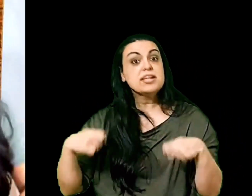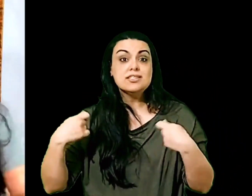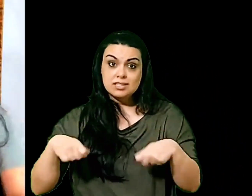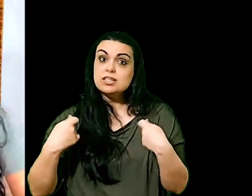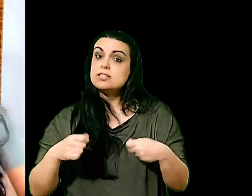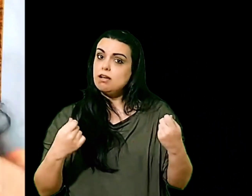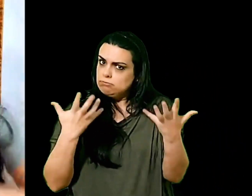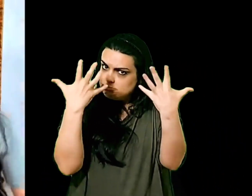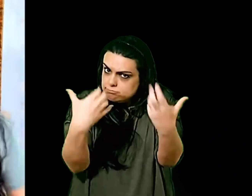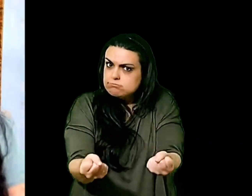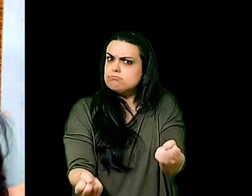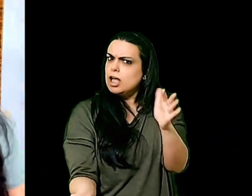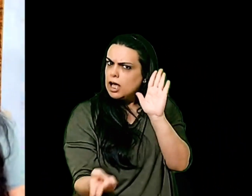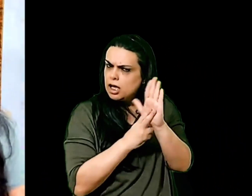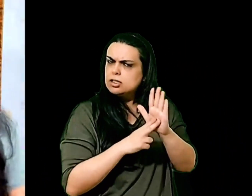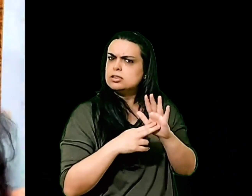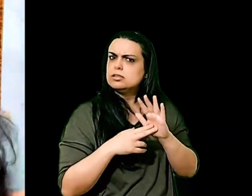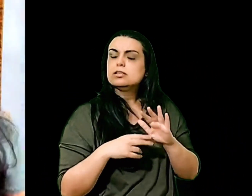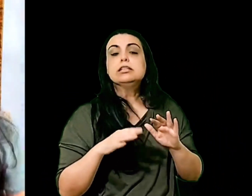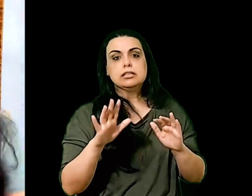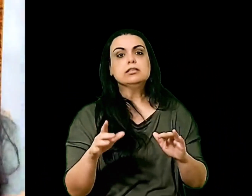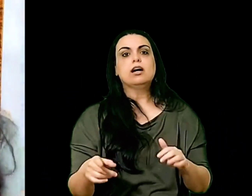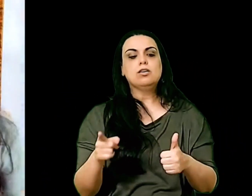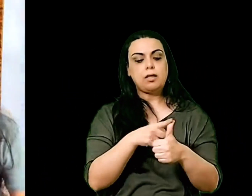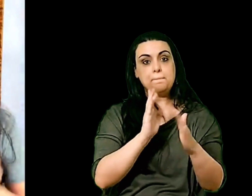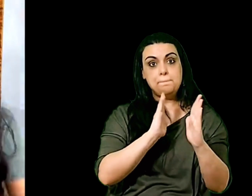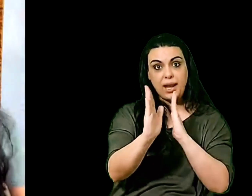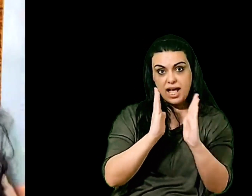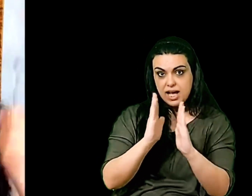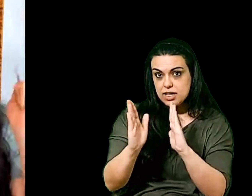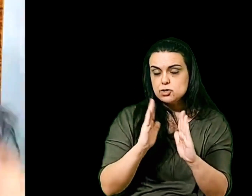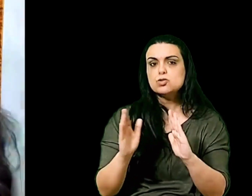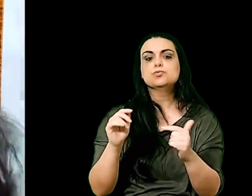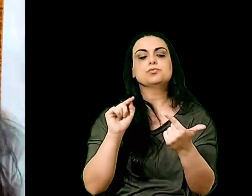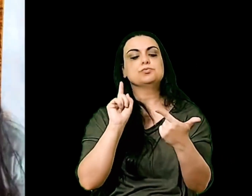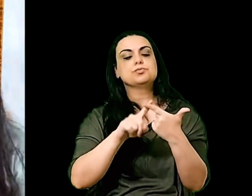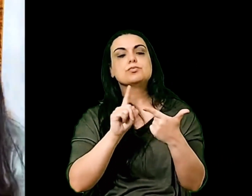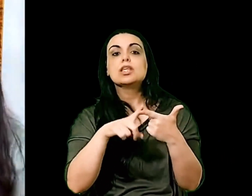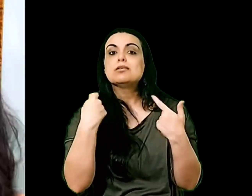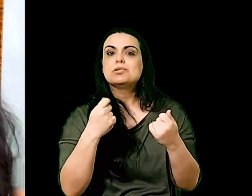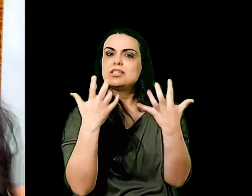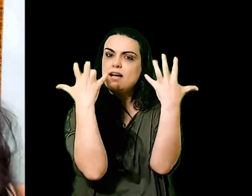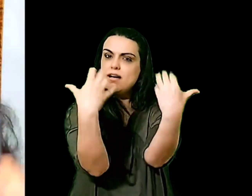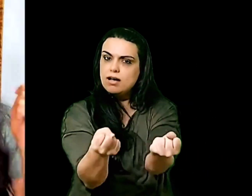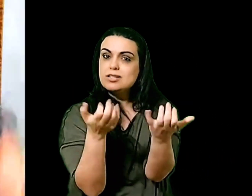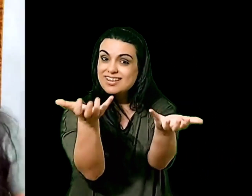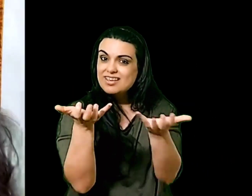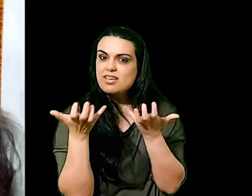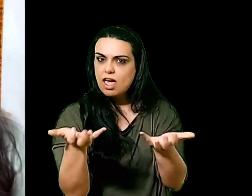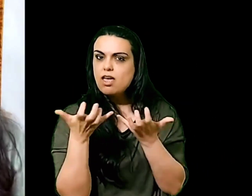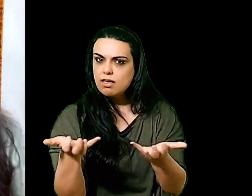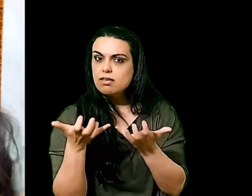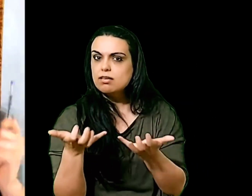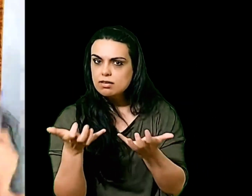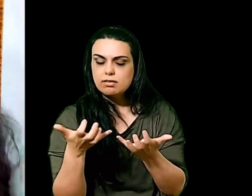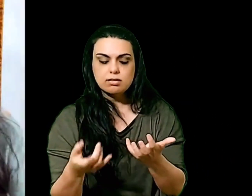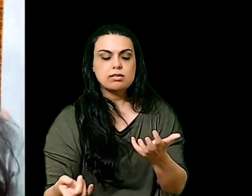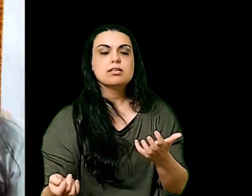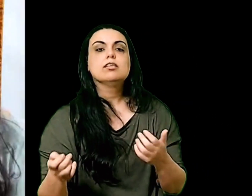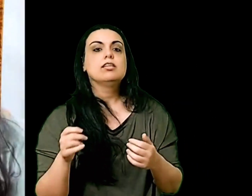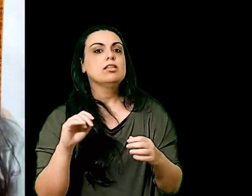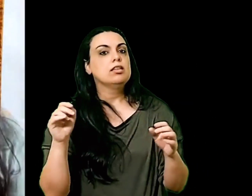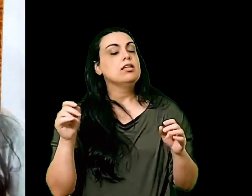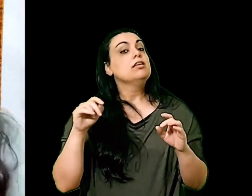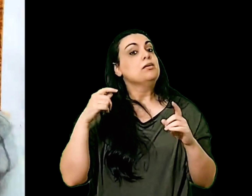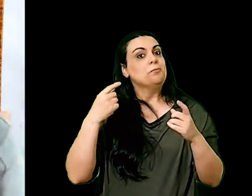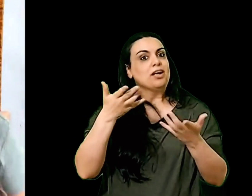Né? Então tem que ter disposição para colher a bênção, né? Tem que ter disposição. Então vamos lá. Tem prazo, não deixe derreter. Tem que ter disposição, não